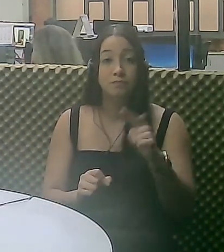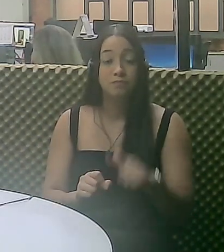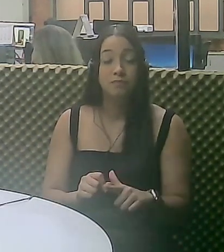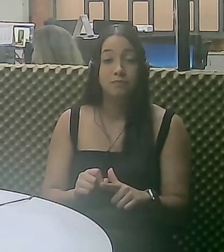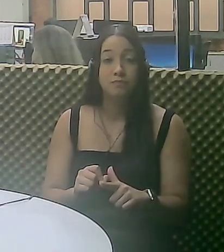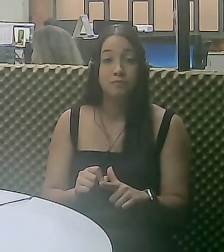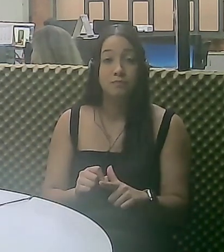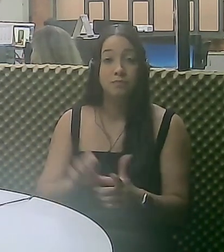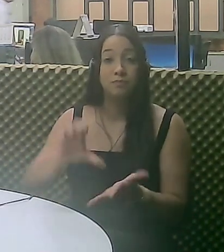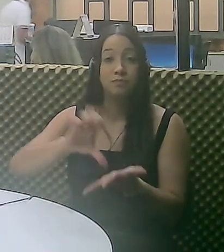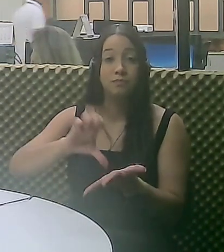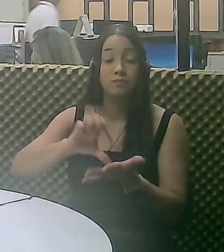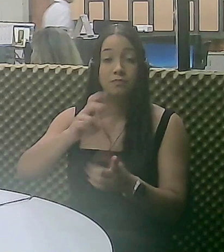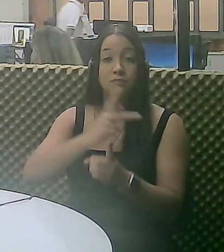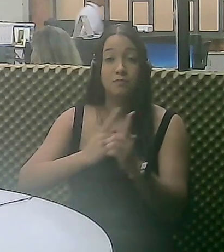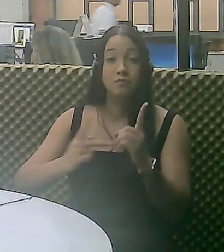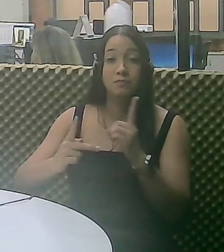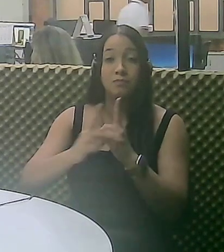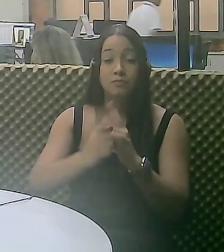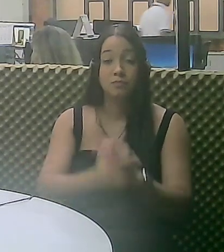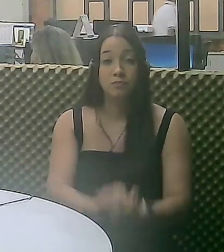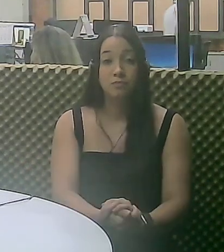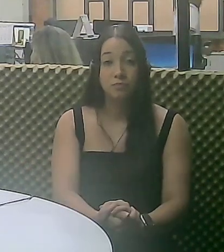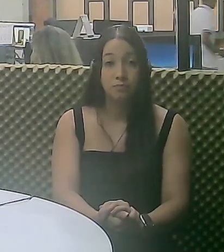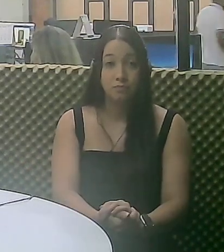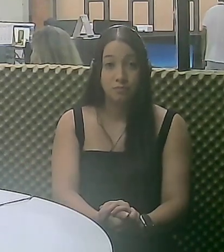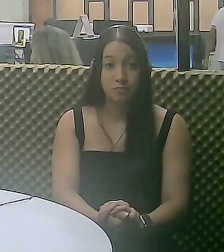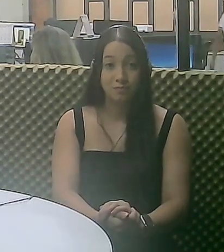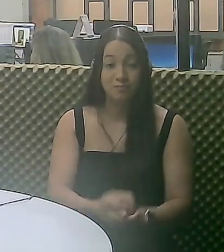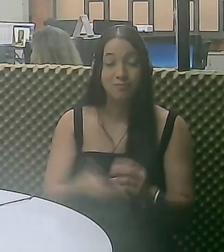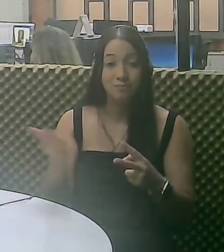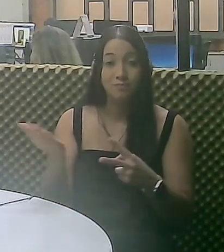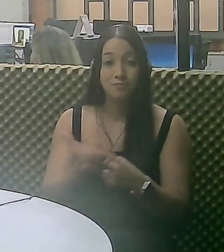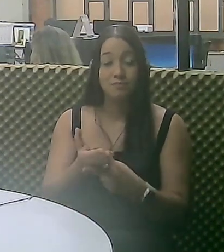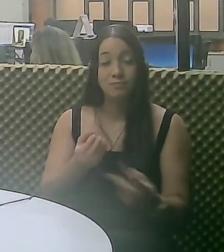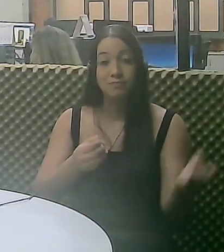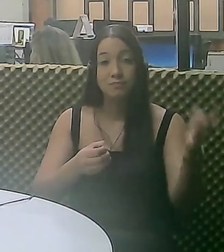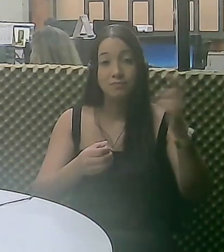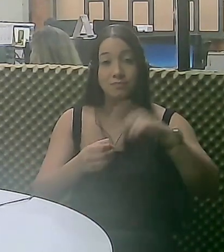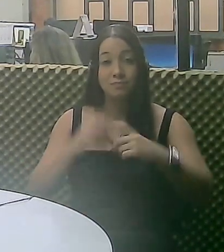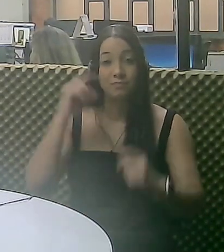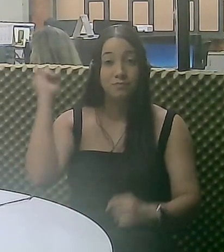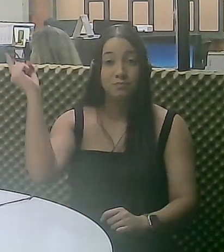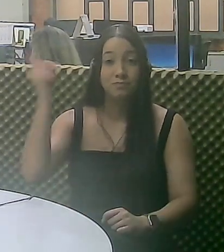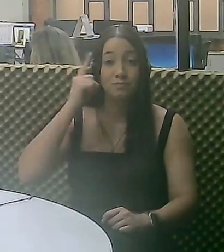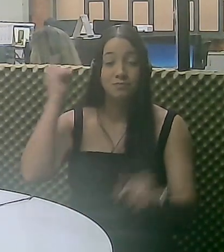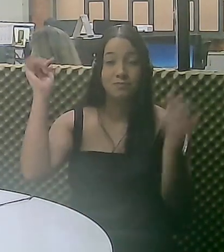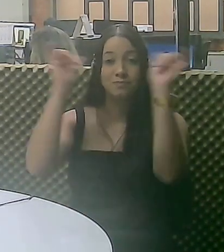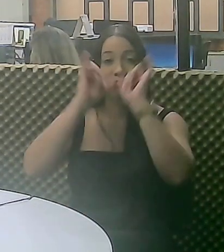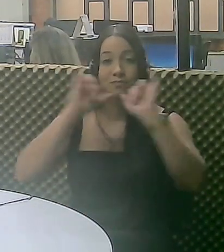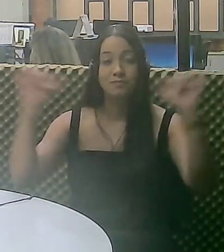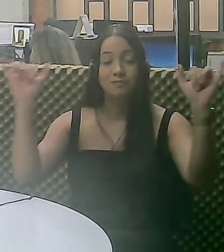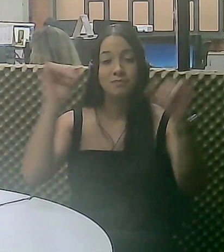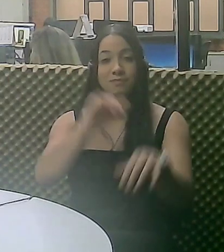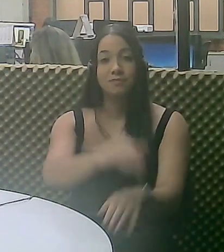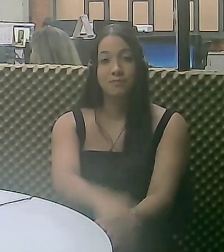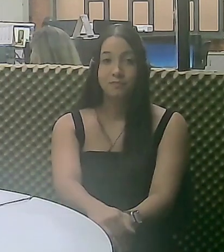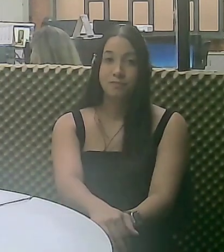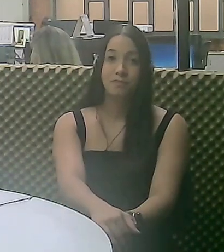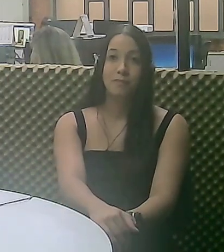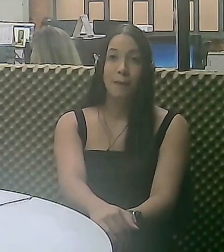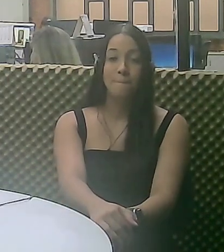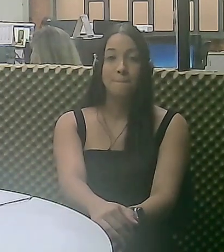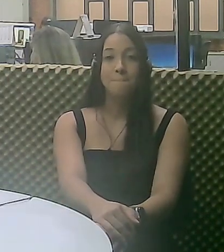é feito na sede do IPREMO. Agora vamos para um rápido intervalo, já estamos de volta com o Giro de